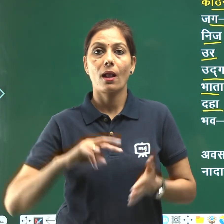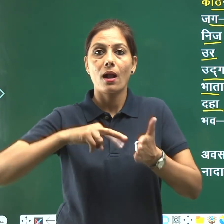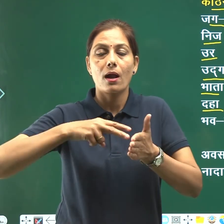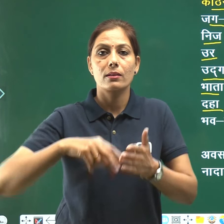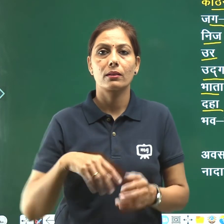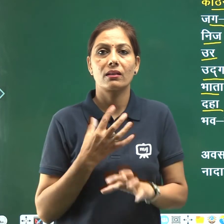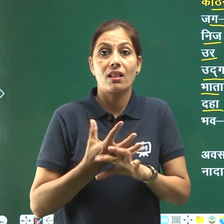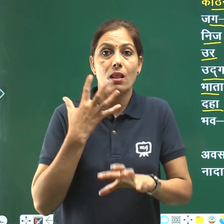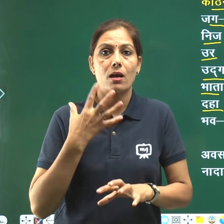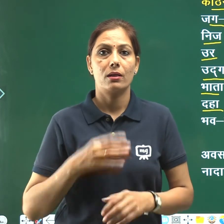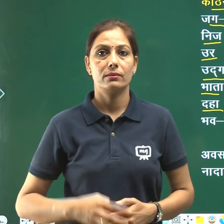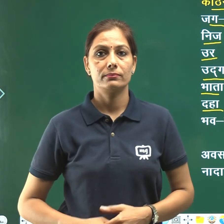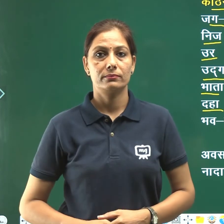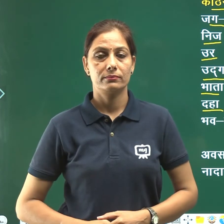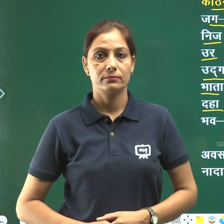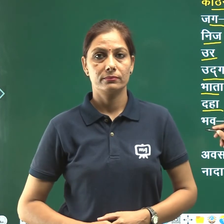अर्थ है जला।